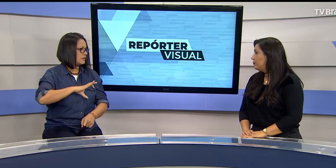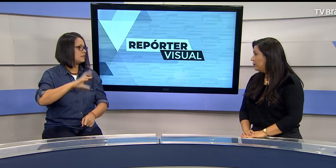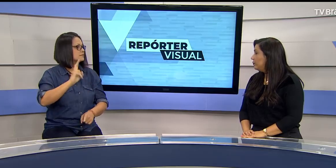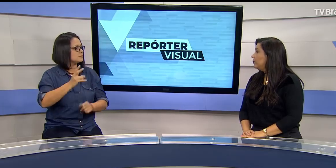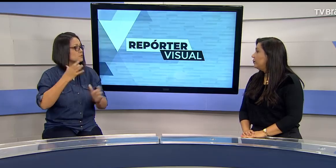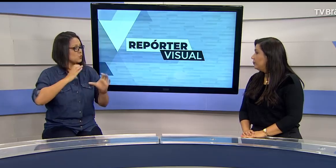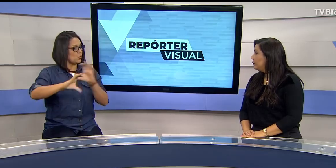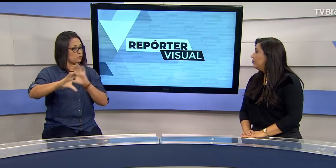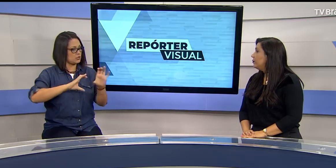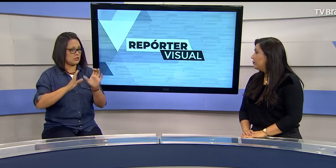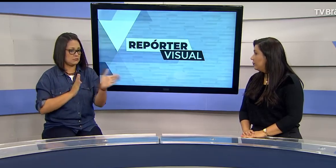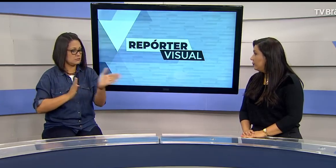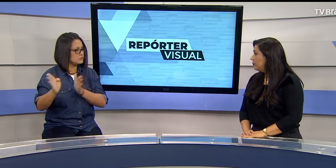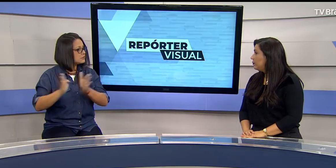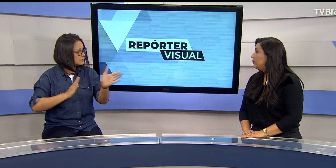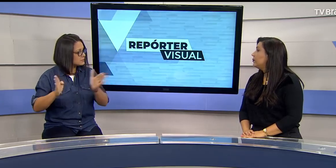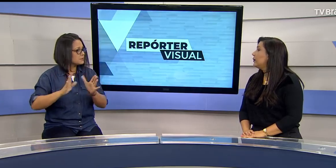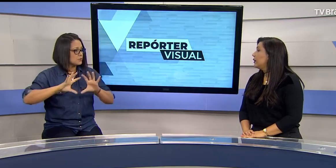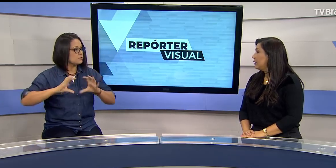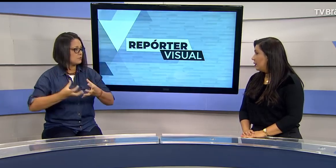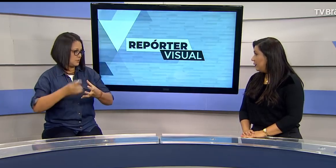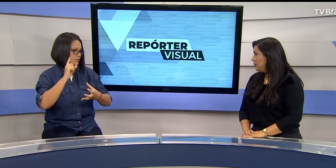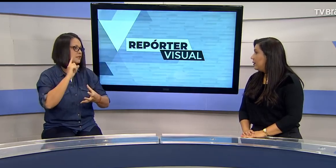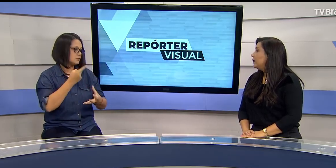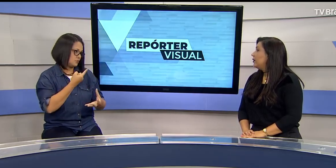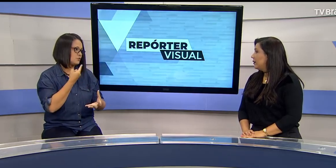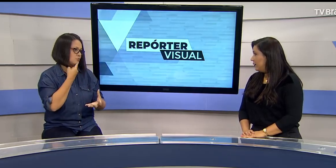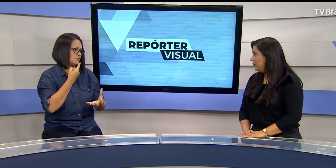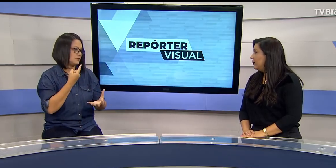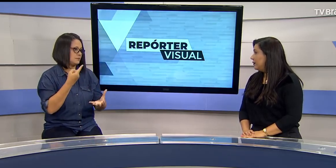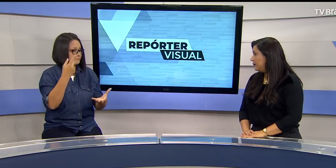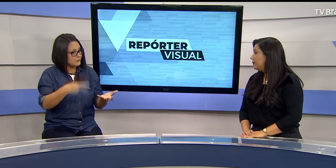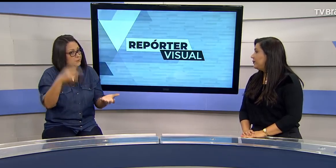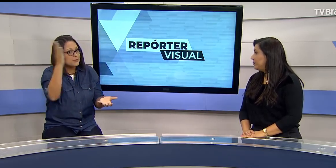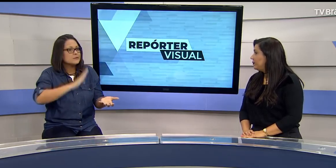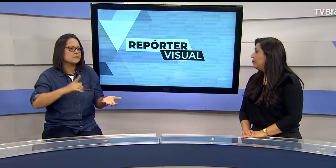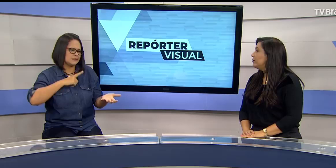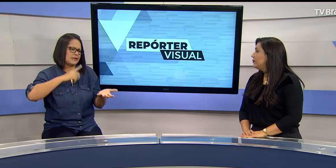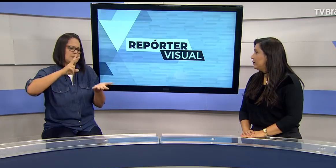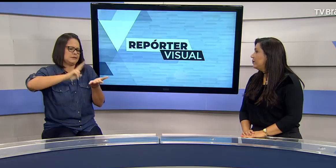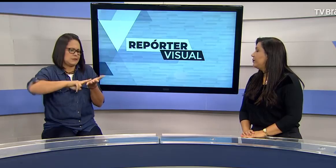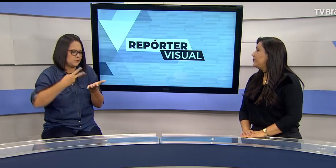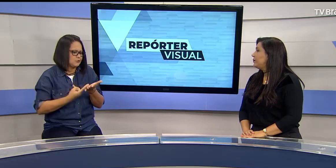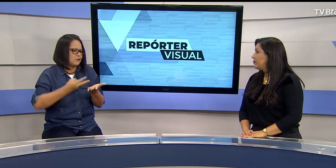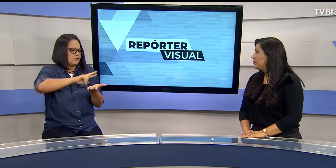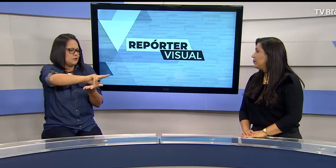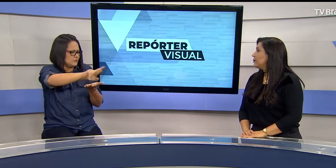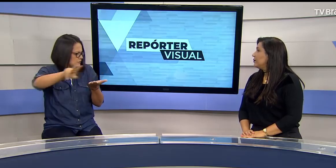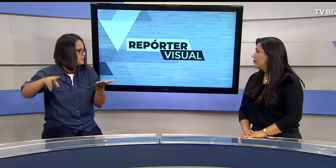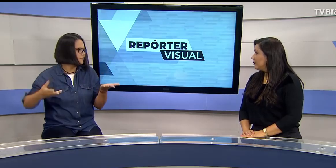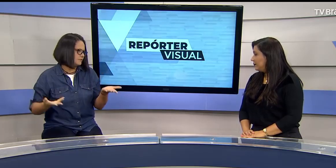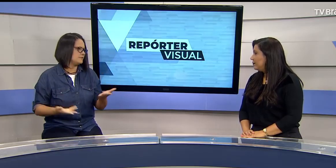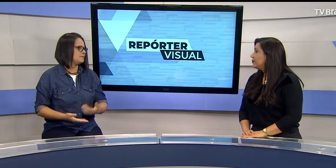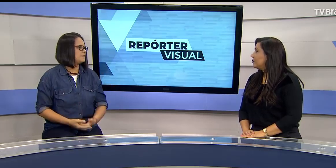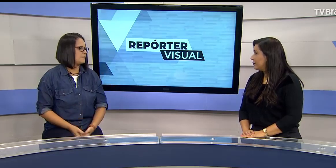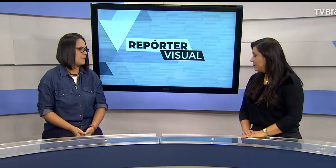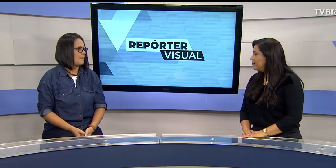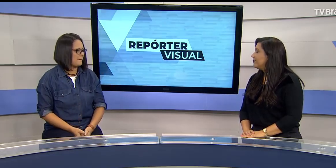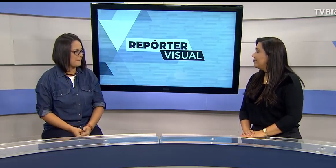para Libras ou da Libras para a língua portuguesa, sempre viabilizando a acessibilidade comunicacional para a